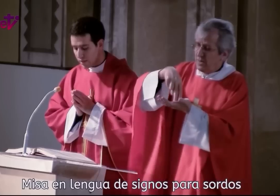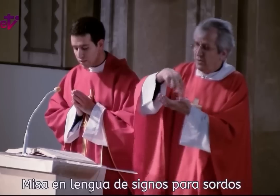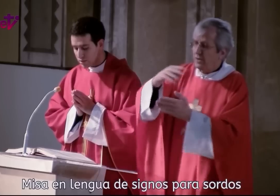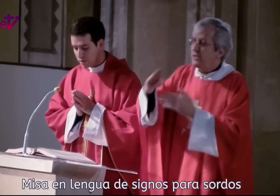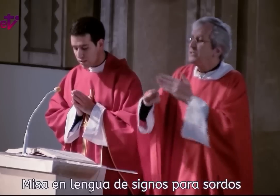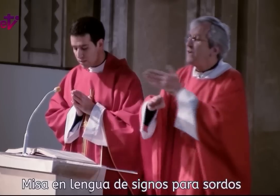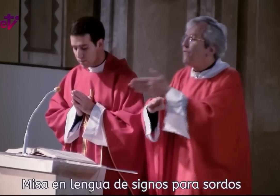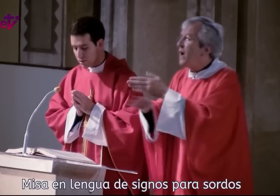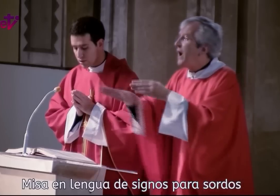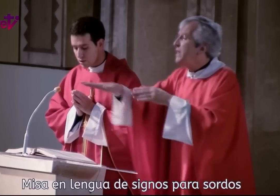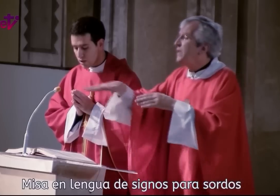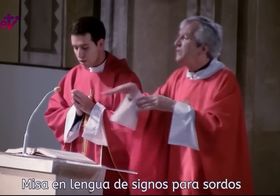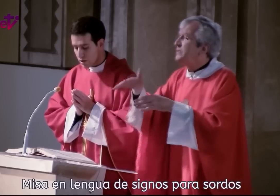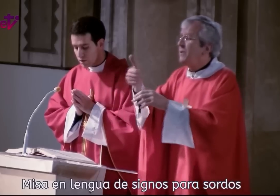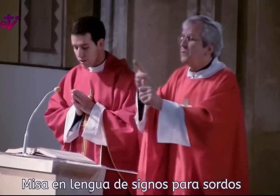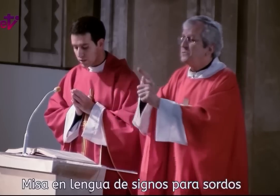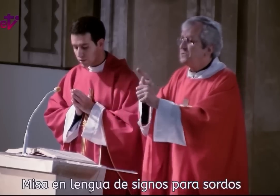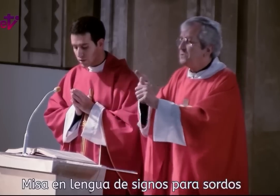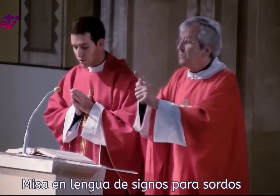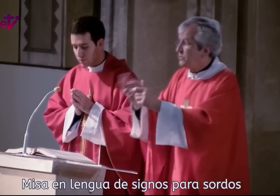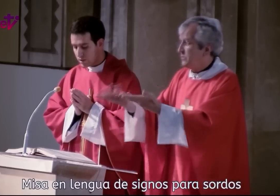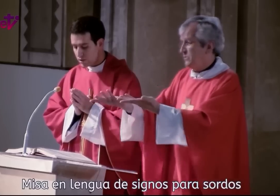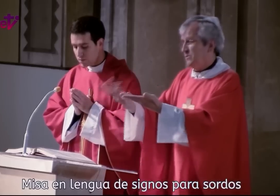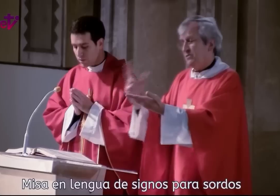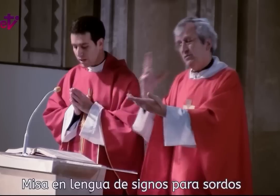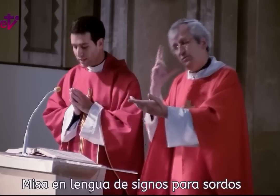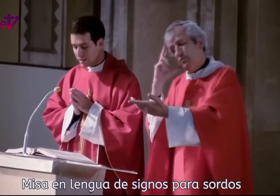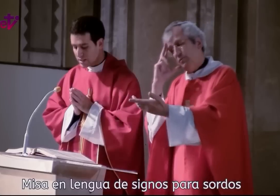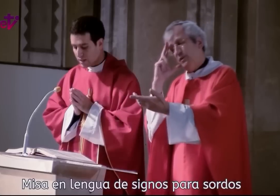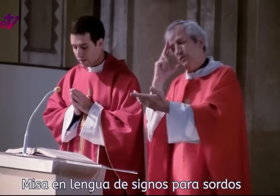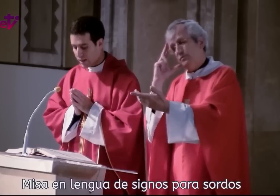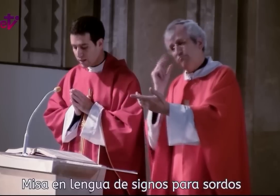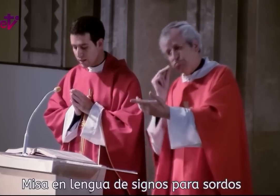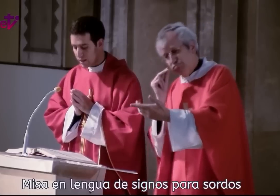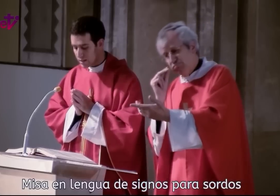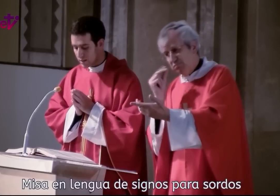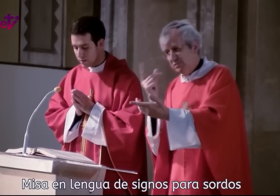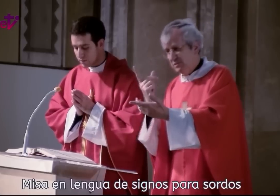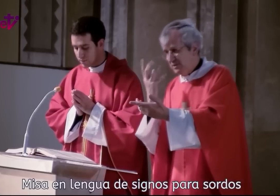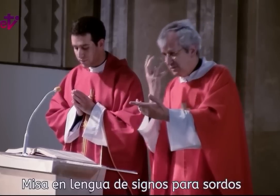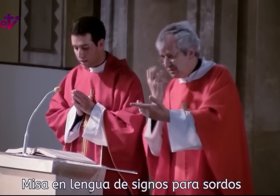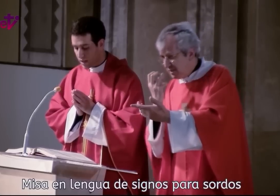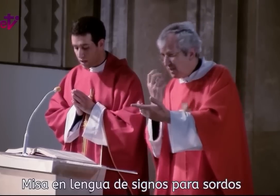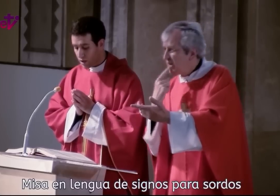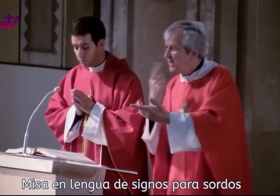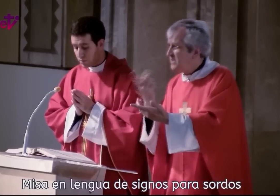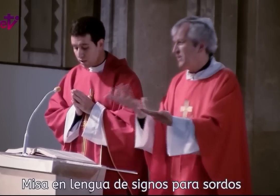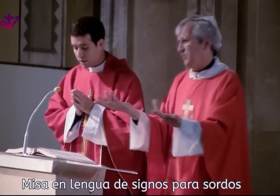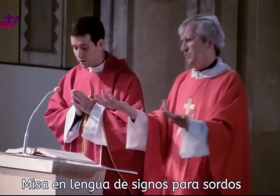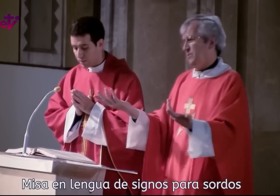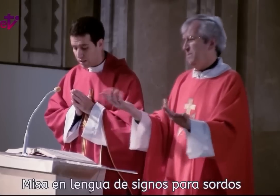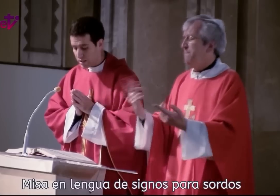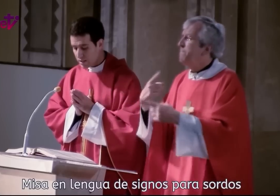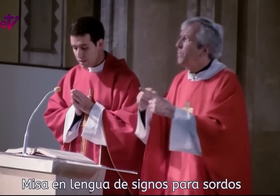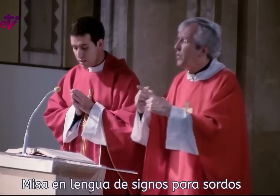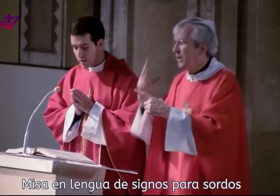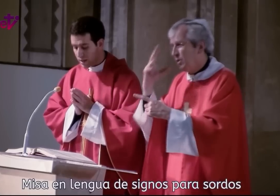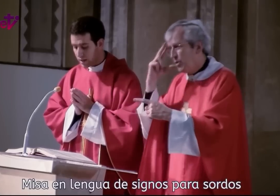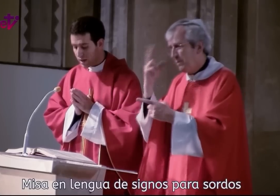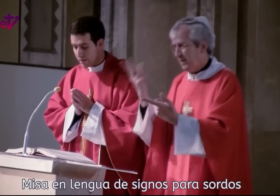fue hacia sus discípulos, los encontró dormidos por la tristeza y les dijo: ¿por qué